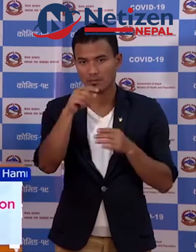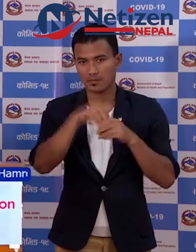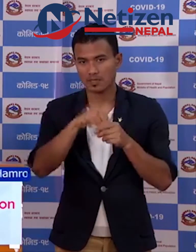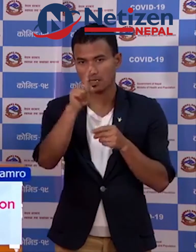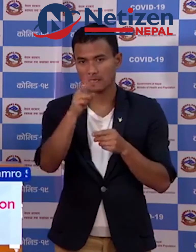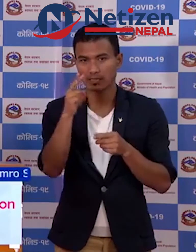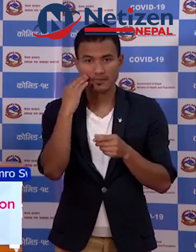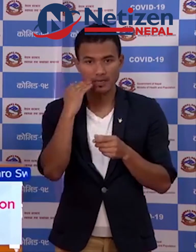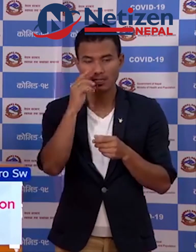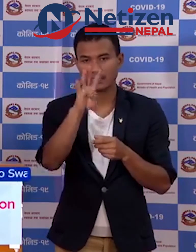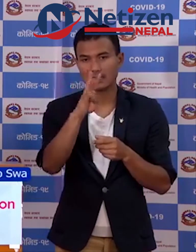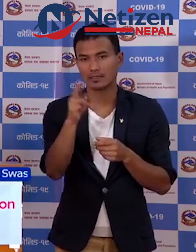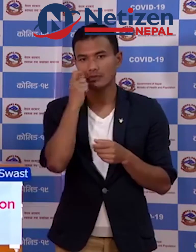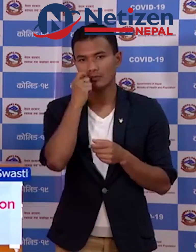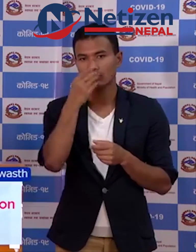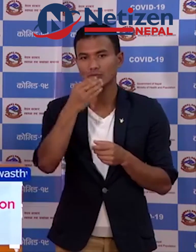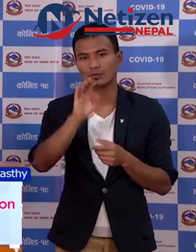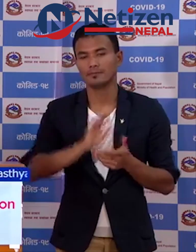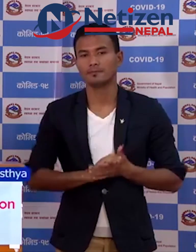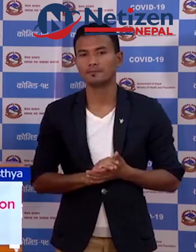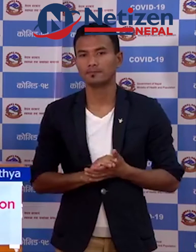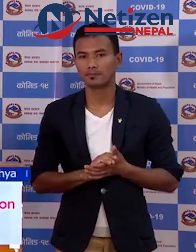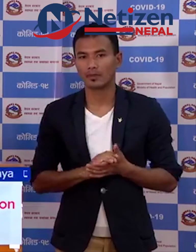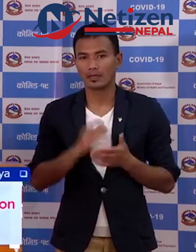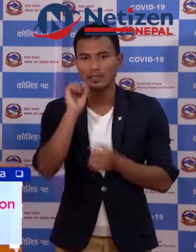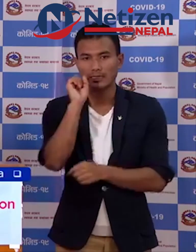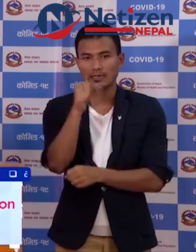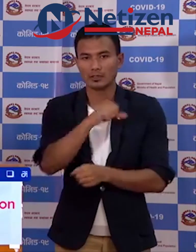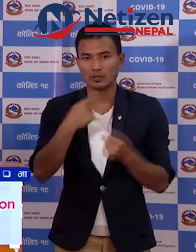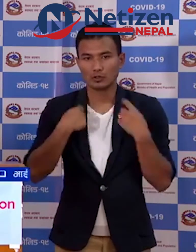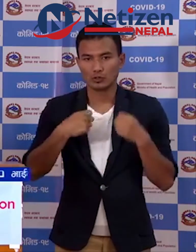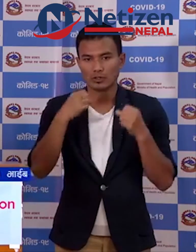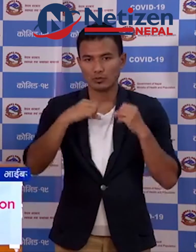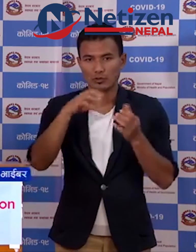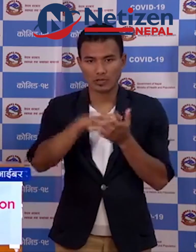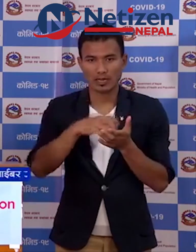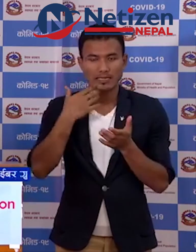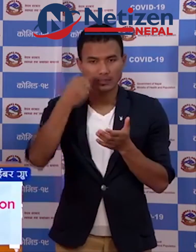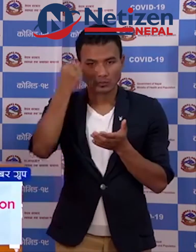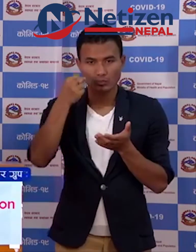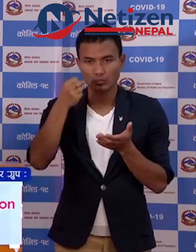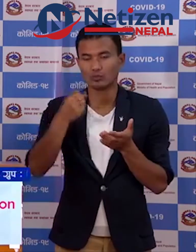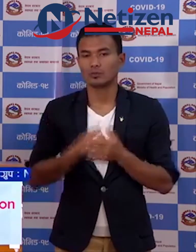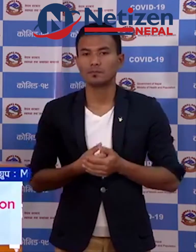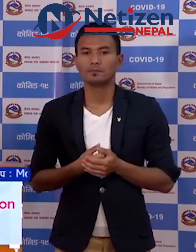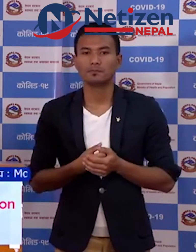त्यसमध्ये 1 जना महिला र 4 जना पुरुष हुनुहुन्छ। राष्ट्रिय जनस्वास्थ्य प्रयोगशाला